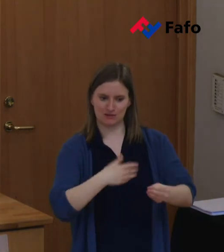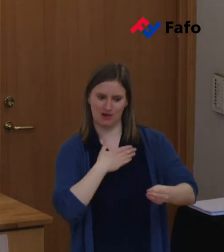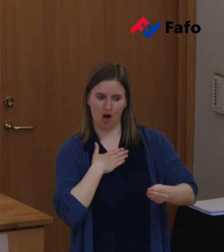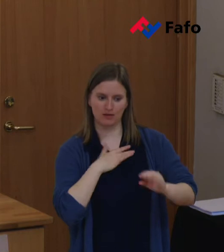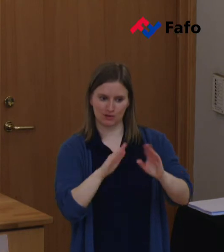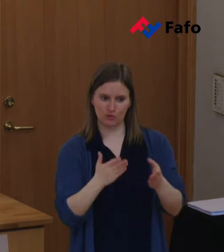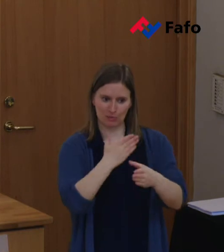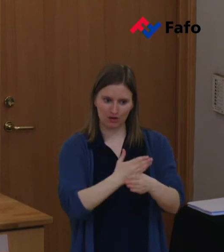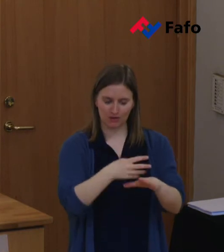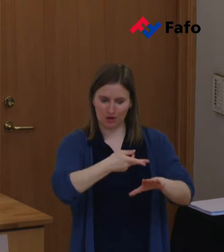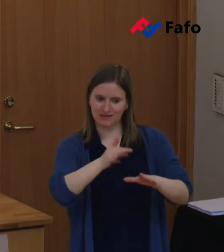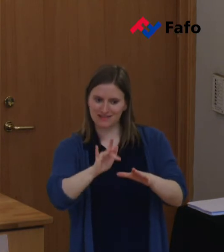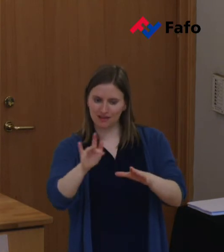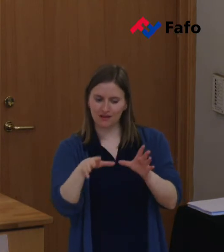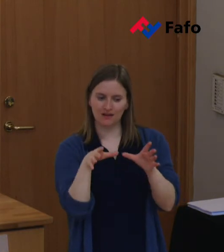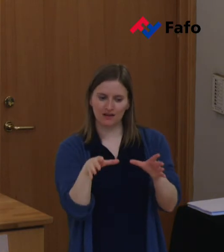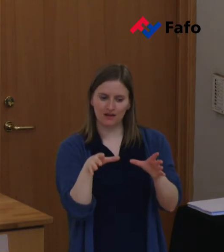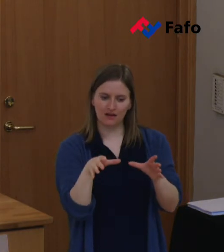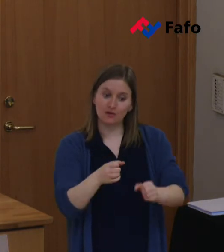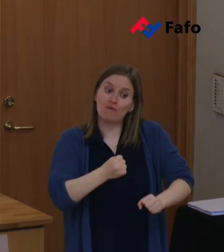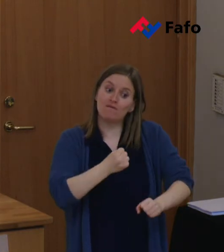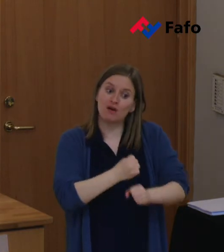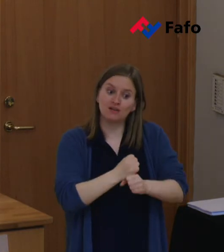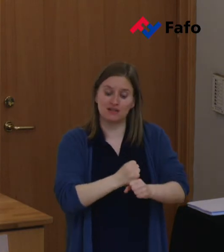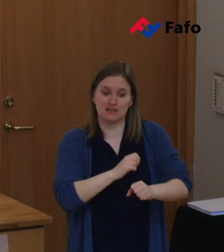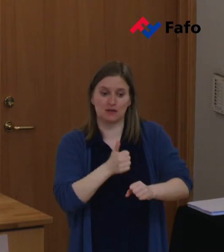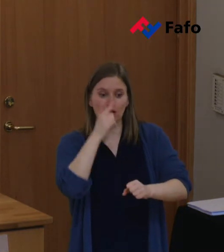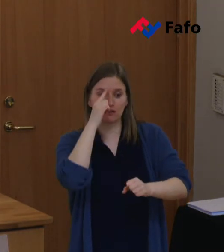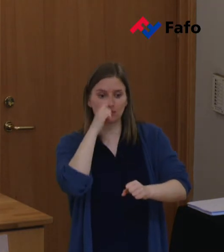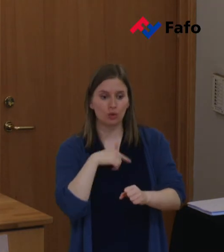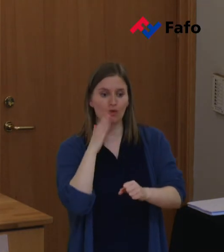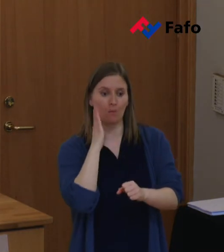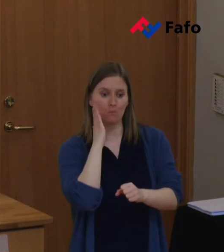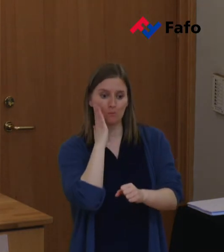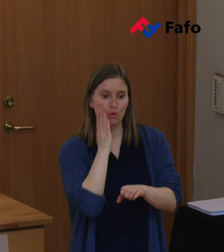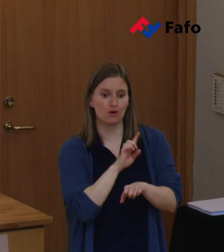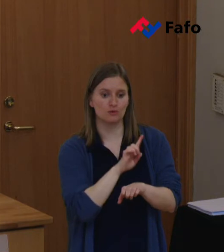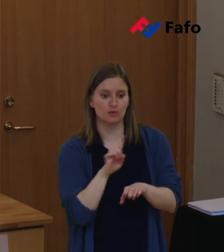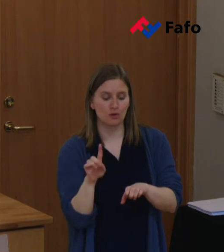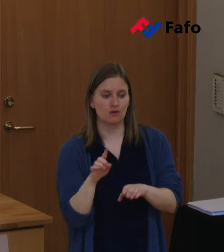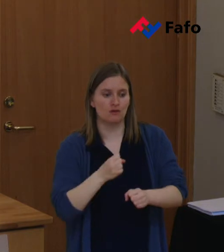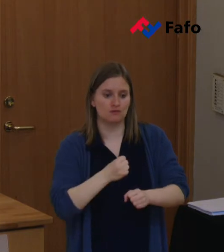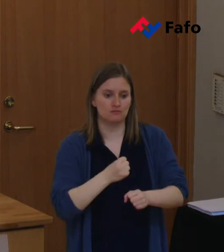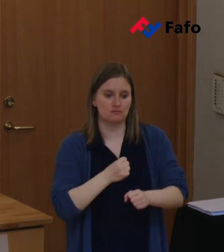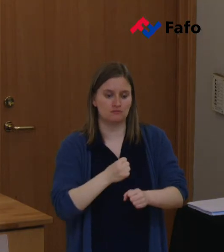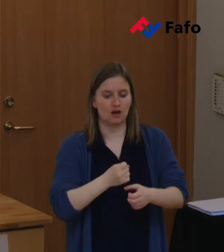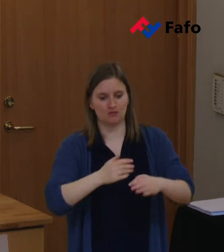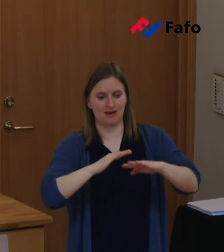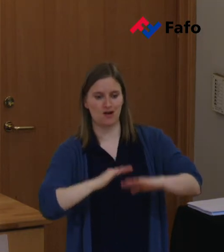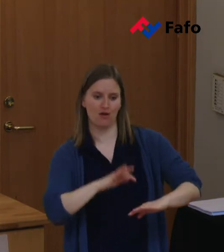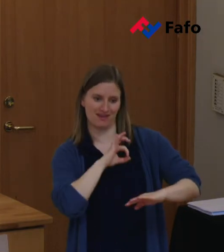Husbanken og andre steder, knyttet til, altså, at man skal faktisk kunne bo der når man er med de laveste inntektene. Og